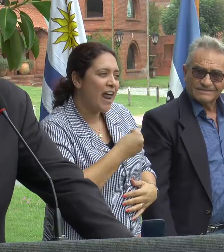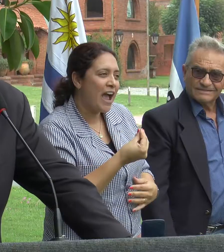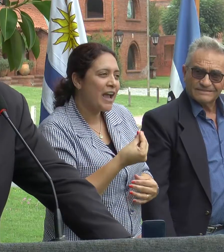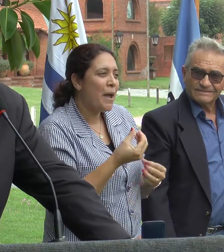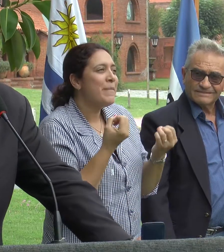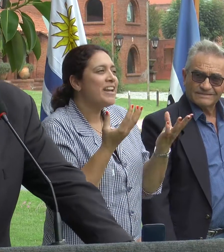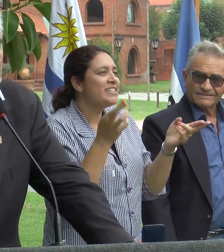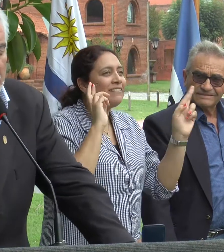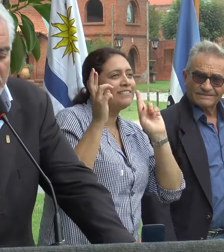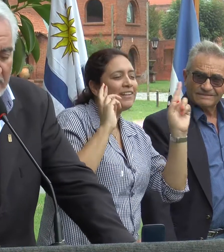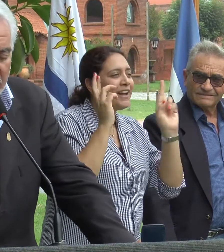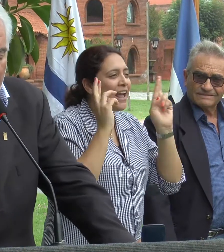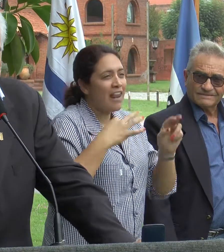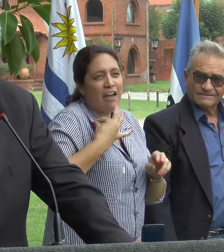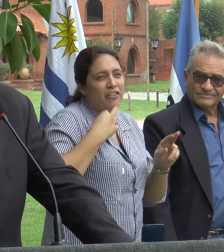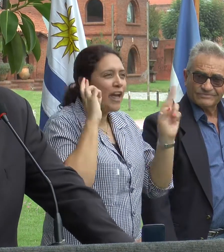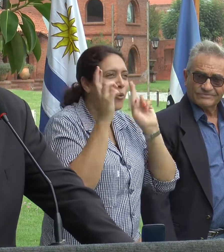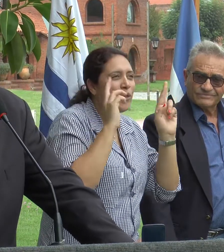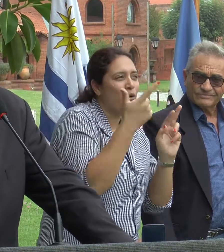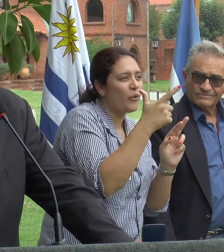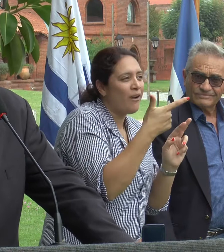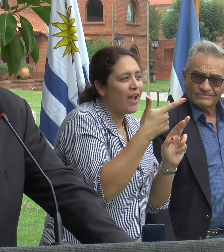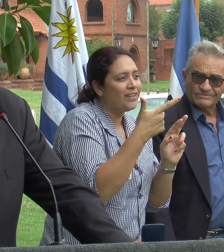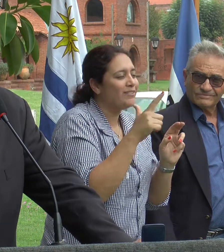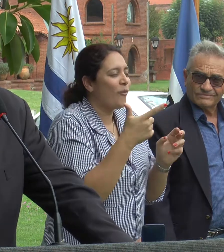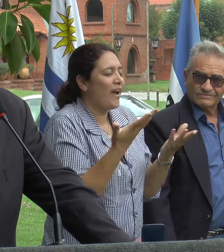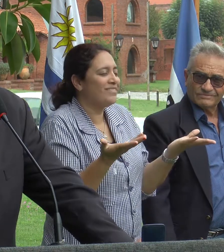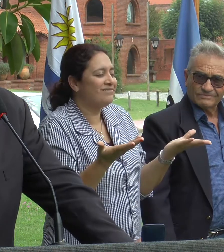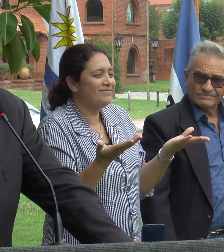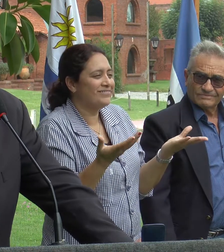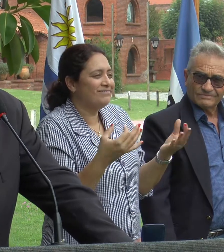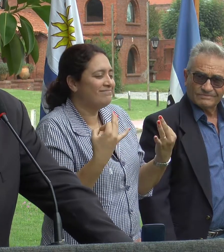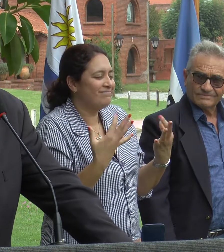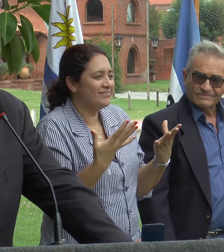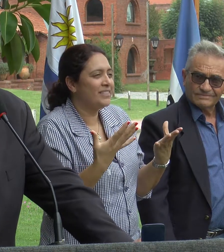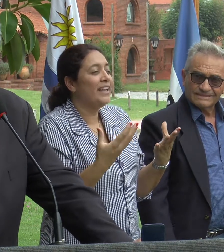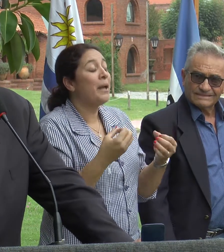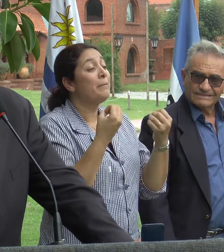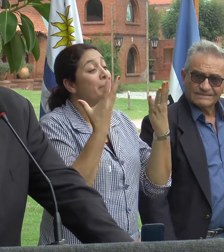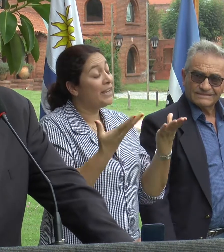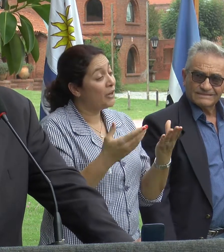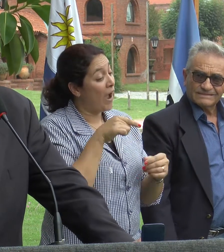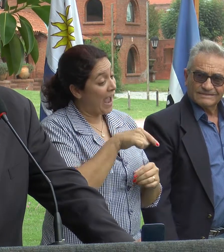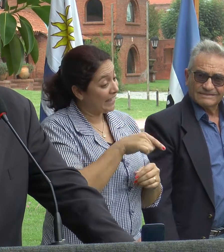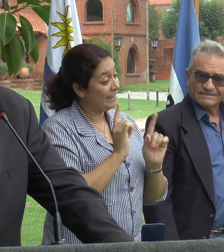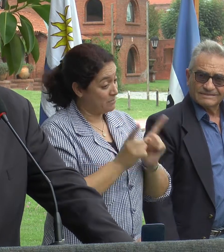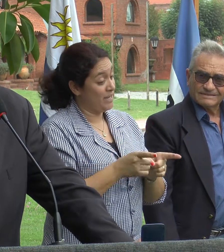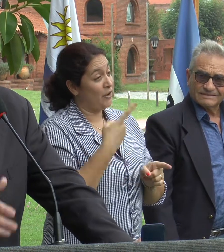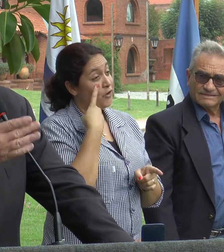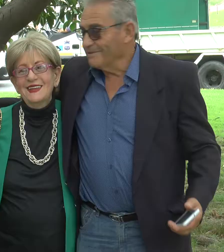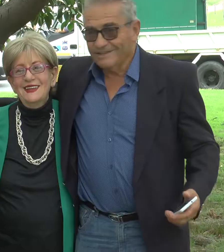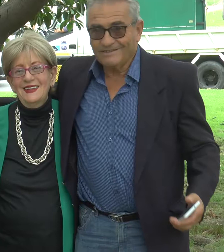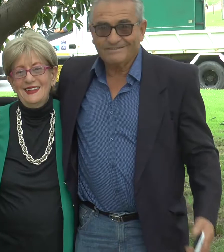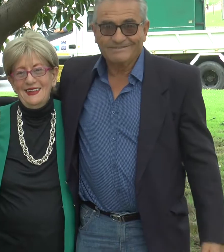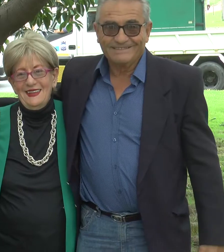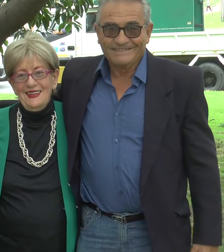ese bullicio como que no tiene mucho sentido. Pero por encima de eso, allí también conocí a mi